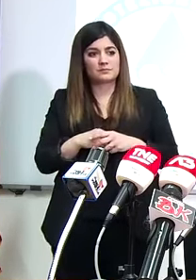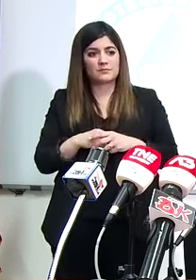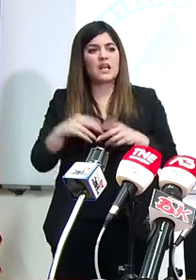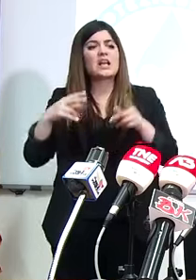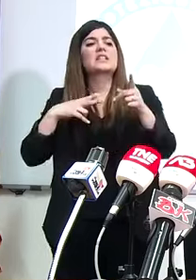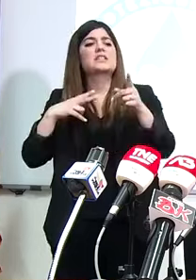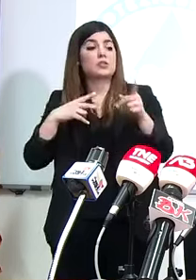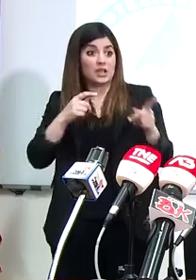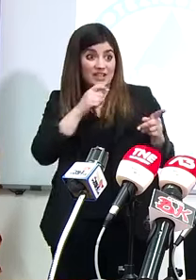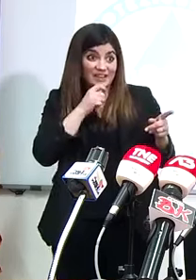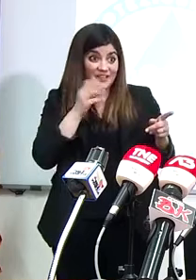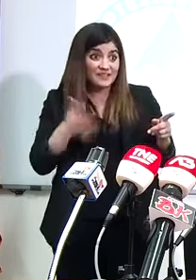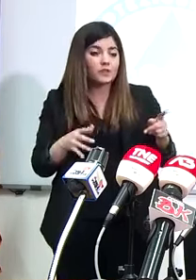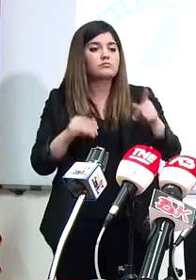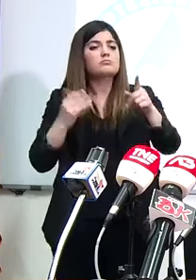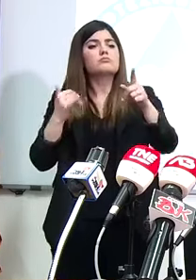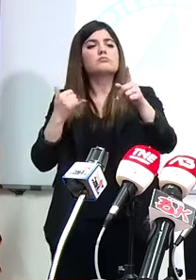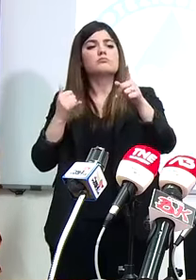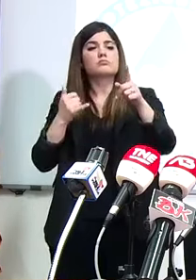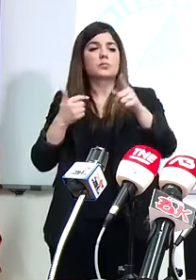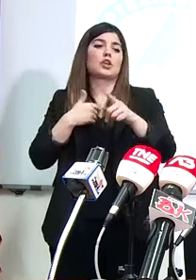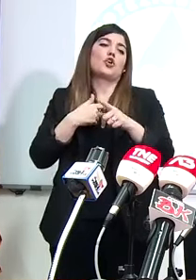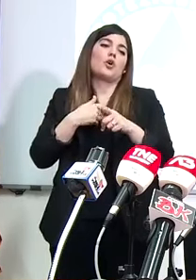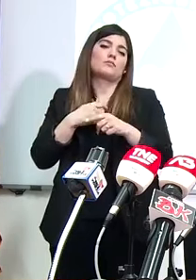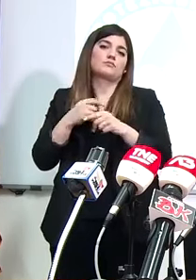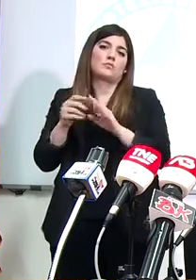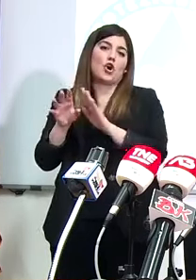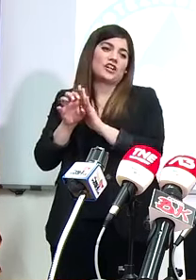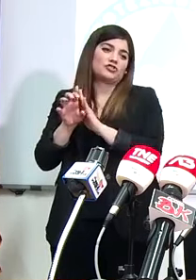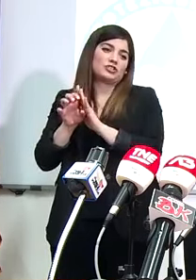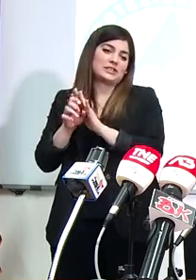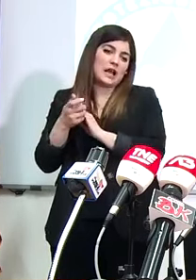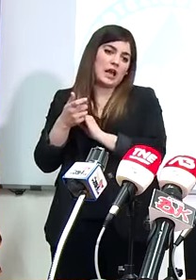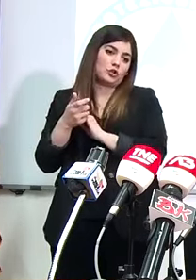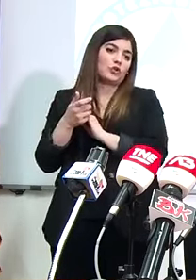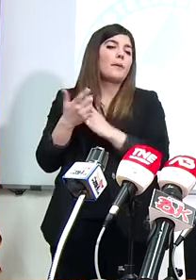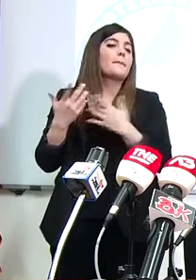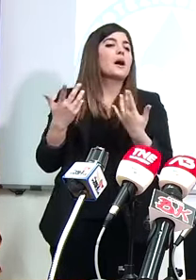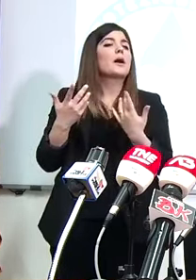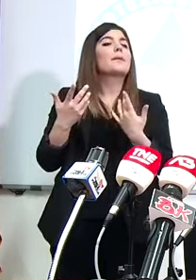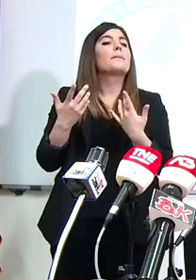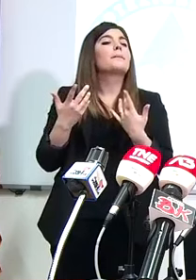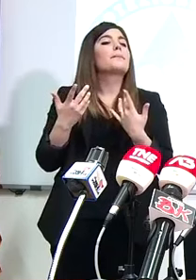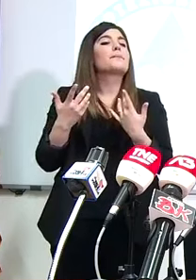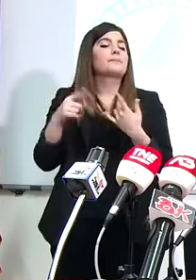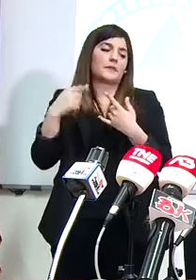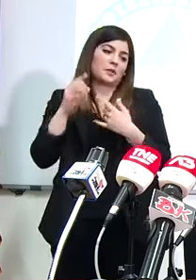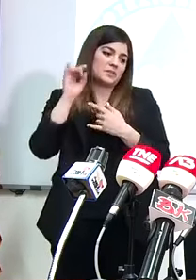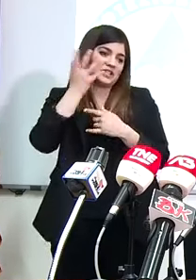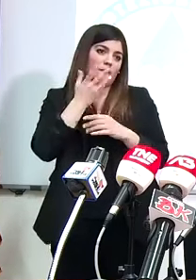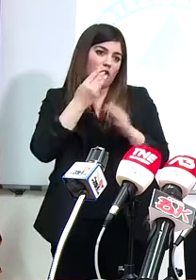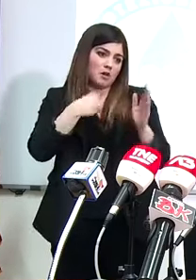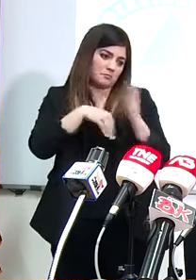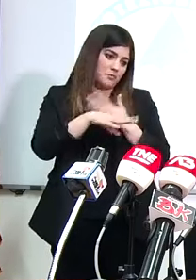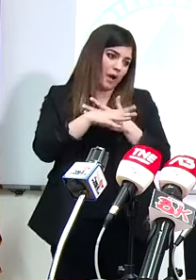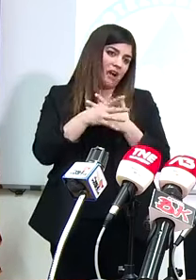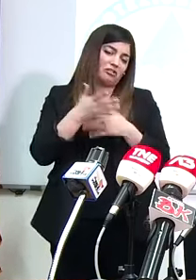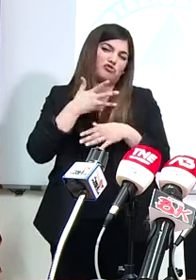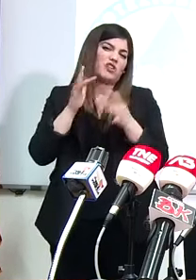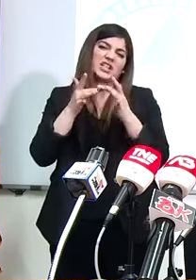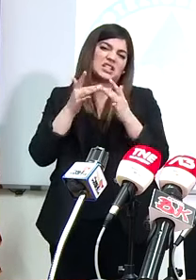nostro guardi adesso io l'ho registrato per evitare come dire il kitsch e scienziati ma al di là di questo suo giro poi mai lo prova credo in tutti i siti